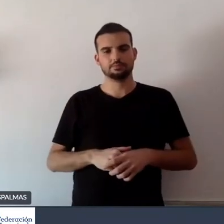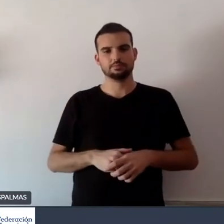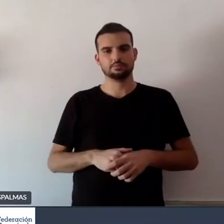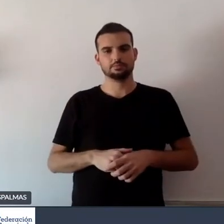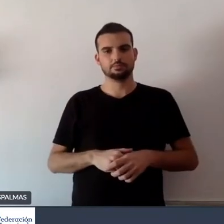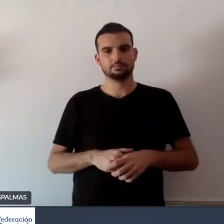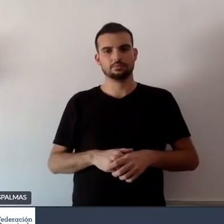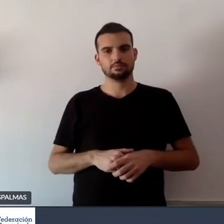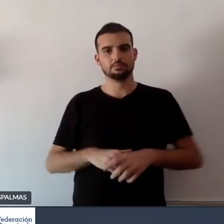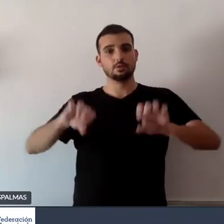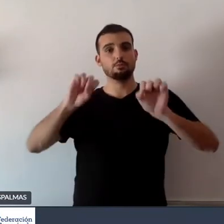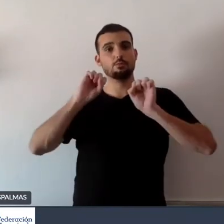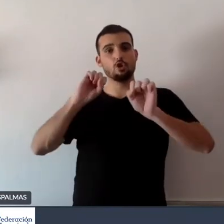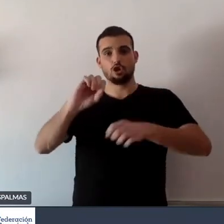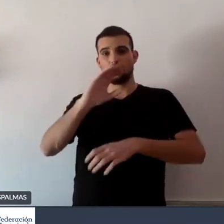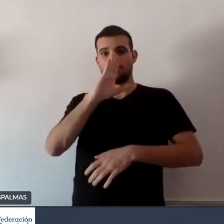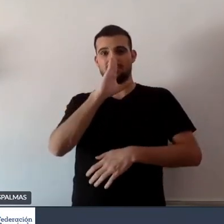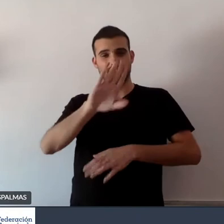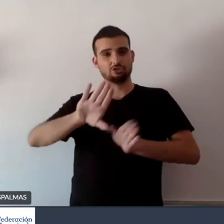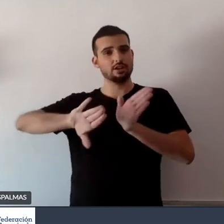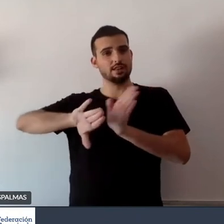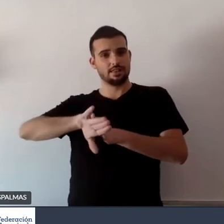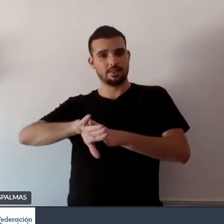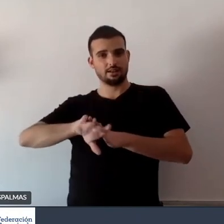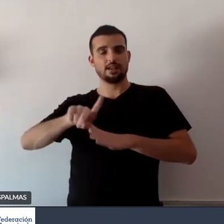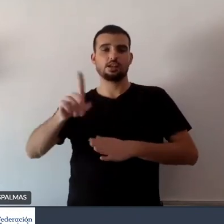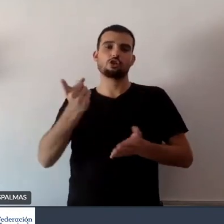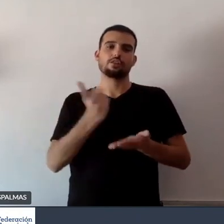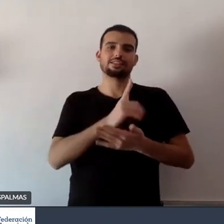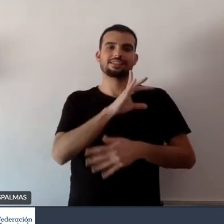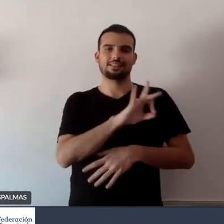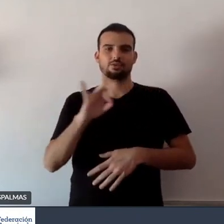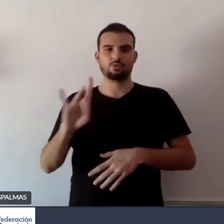Bloqueo directo lateral y de nuevo tenemos un screener aquí.